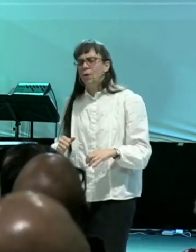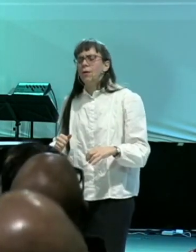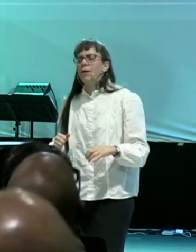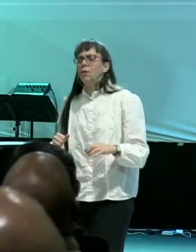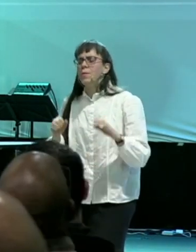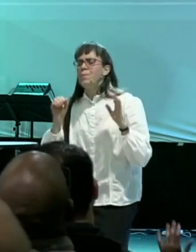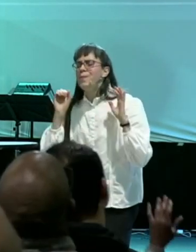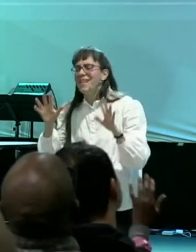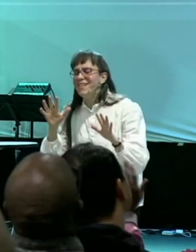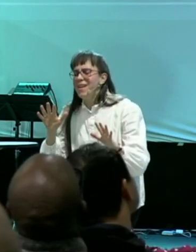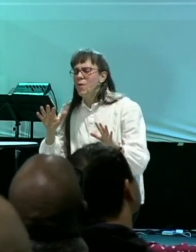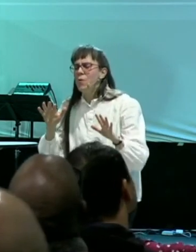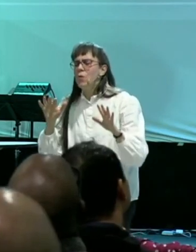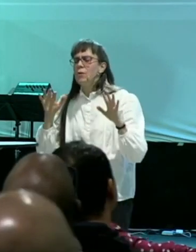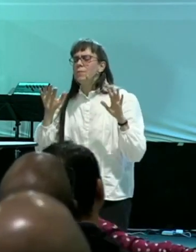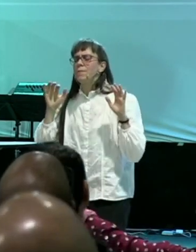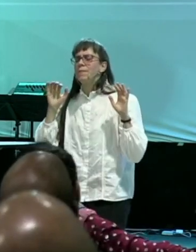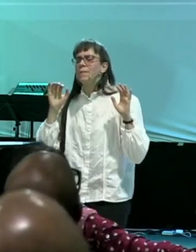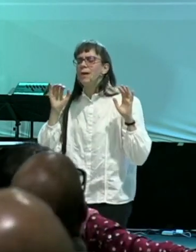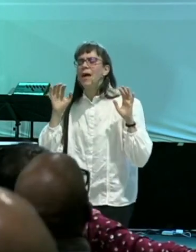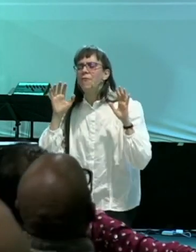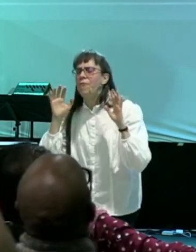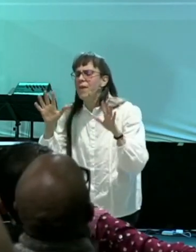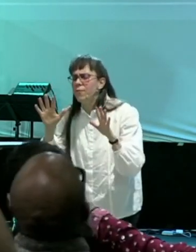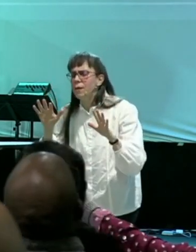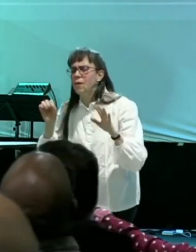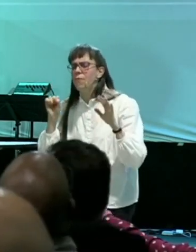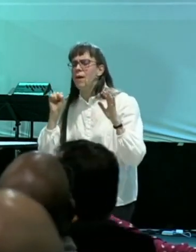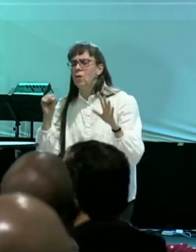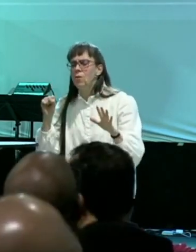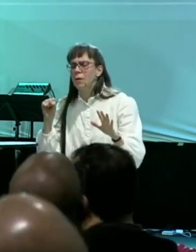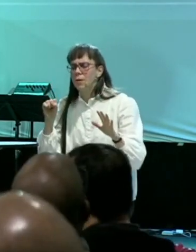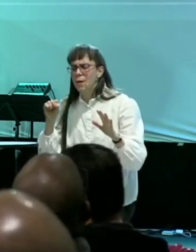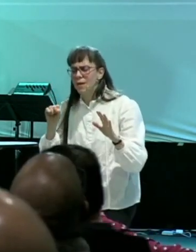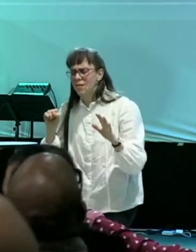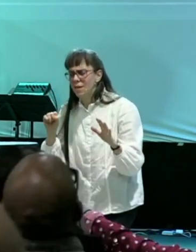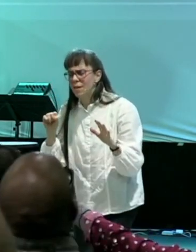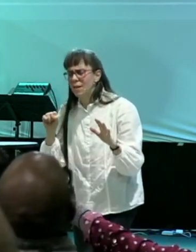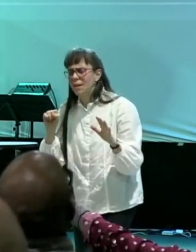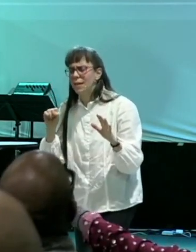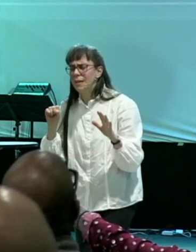bénissons le nom du Seigneur. Nous bénissons la fidélité de notre Dieu. And the faithfulness of our Lord.